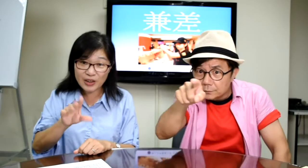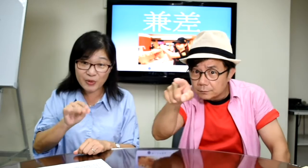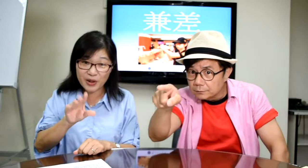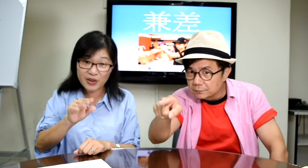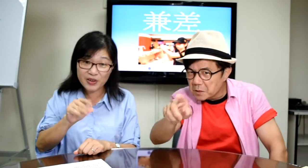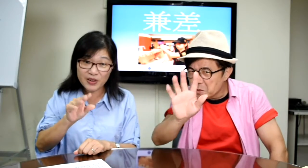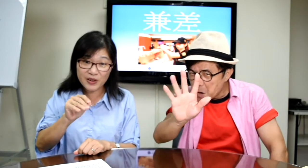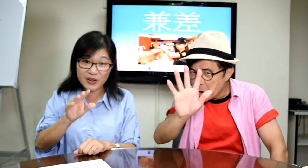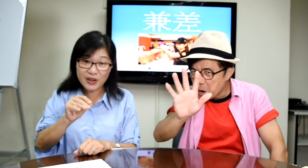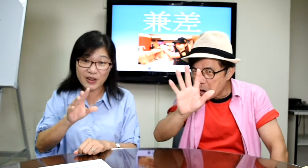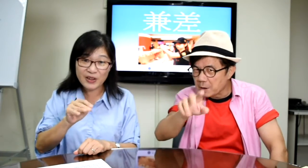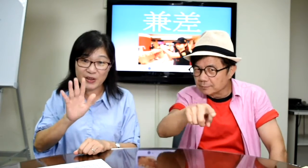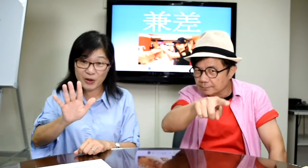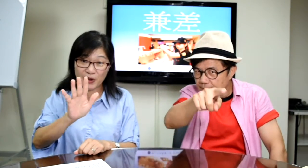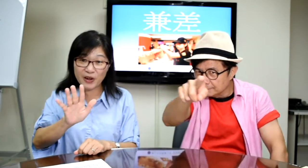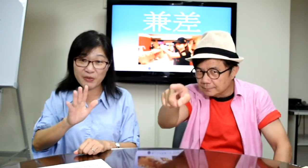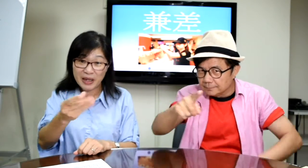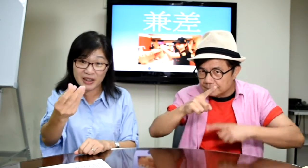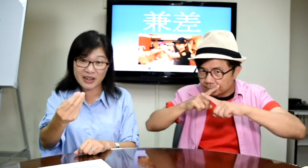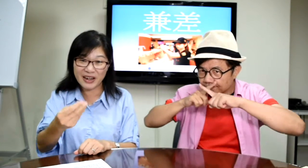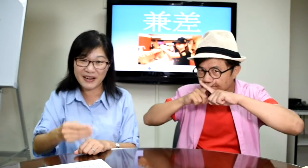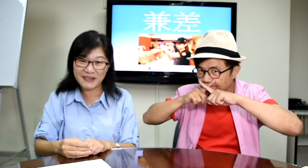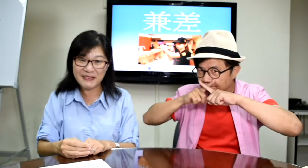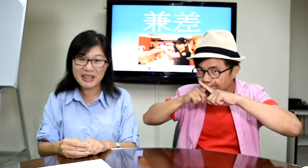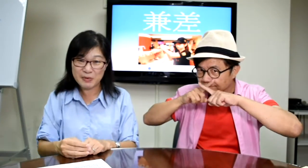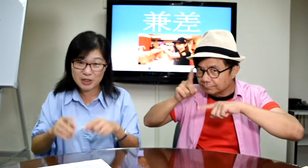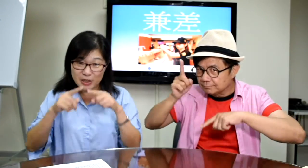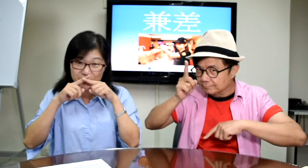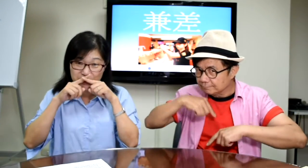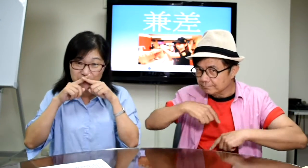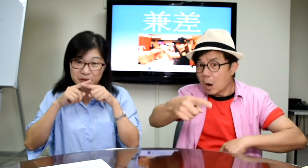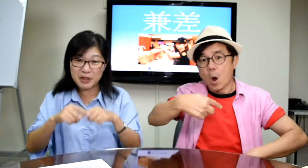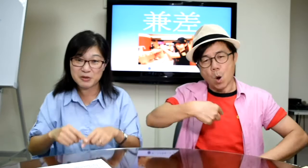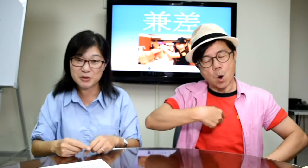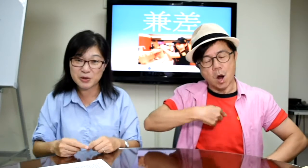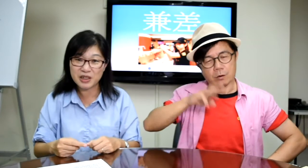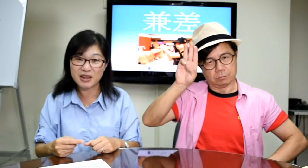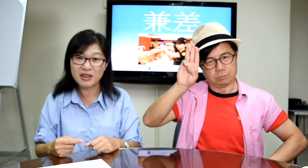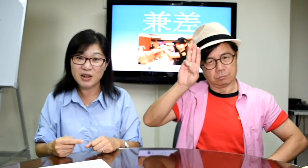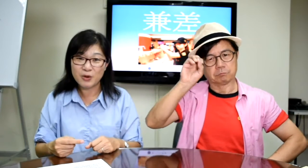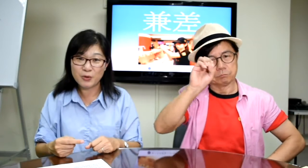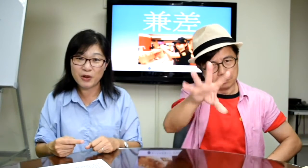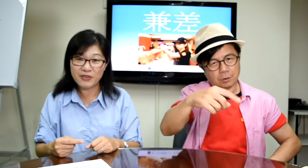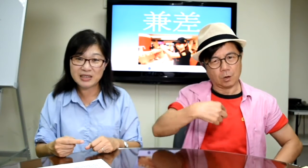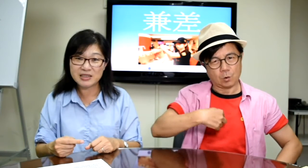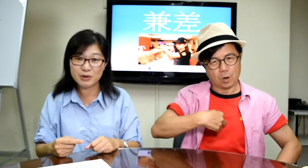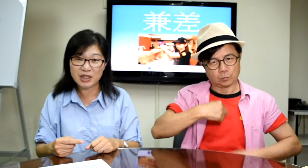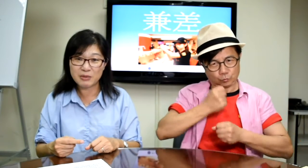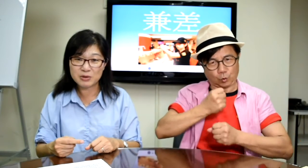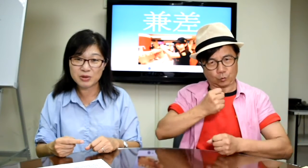没有？有哦，没有，都是秘密没有说哦。我发誓，我跟你们说，